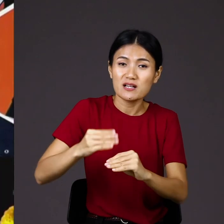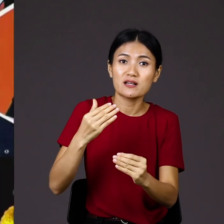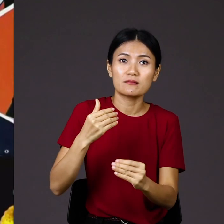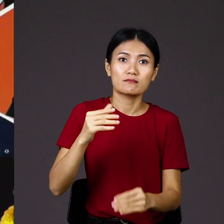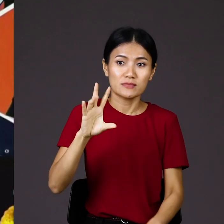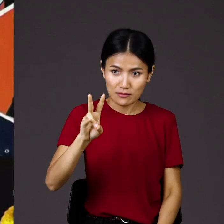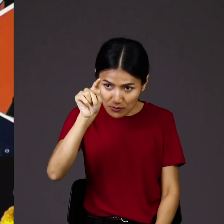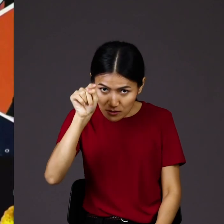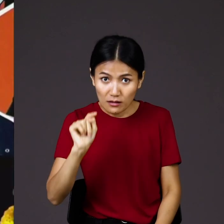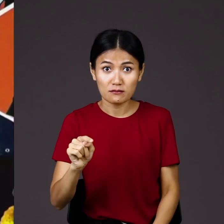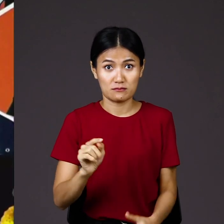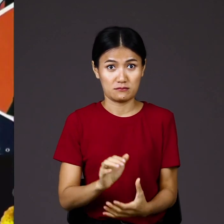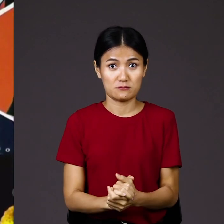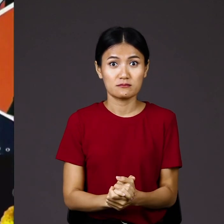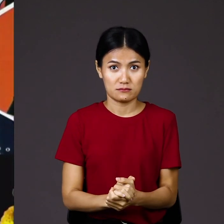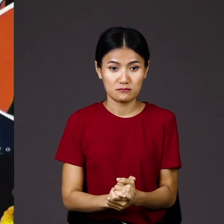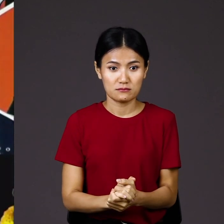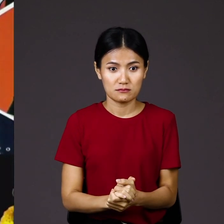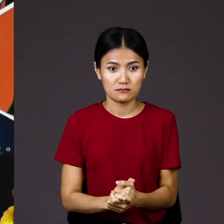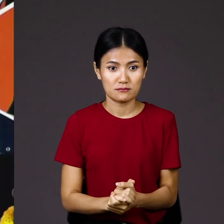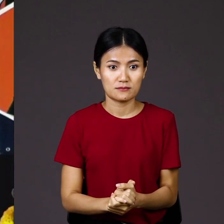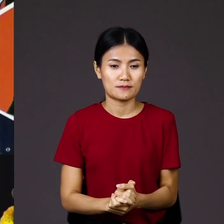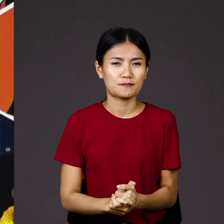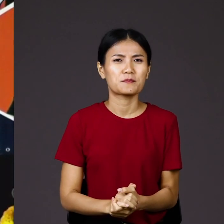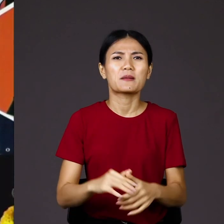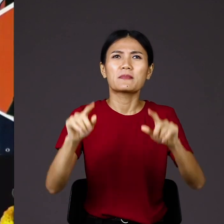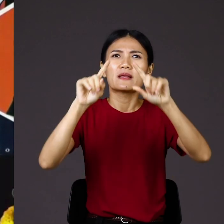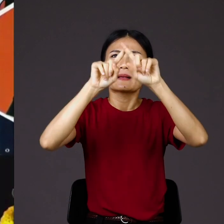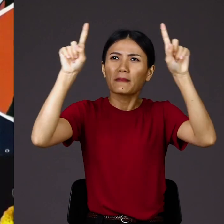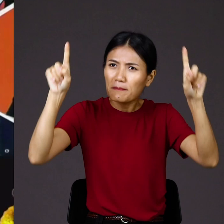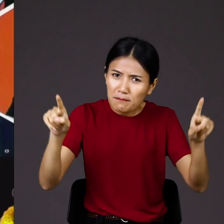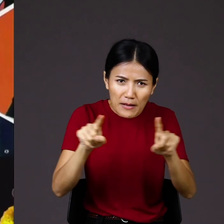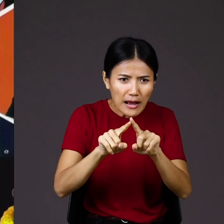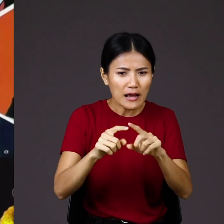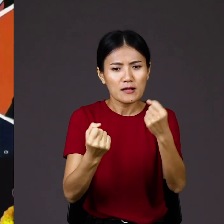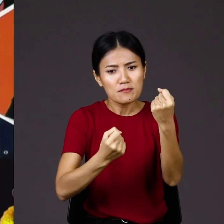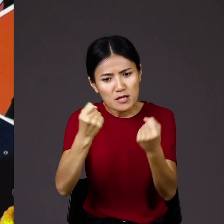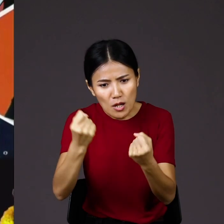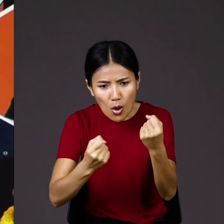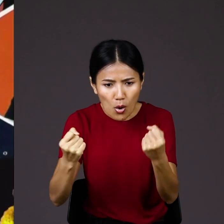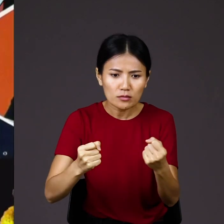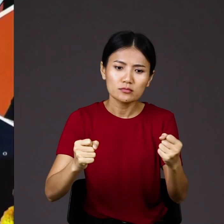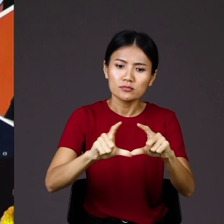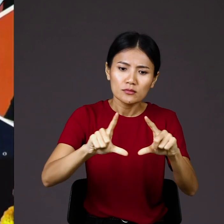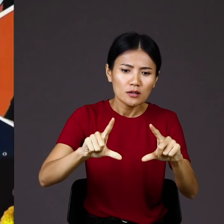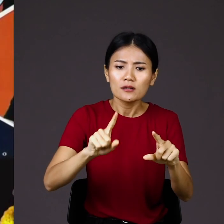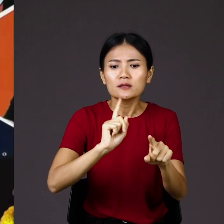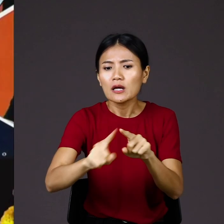แต่ละครั้งพี่น้องต้องเสียมูลภาษีมูลค่าเพิ่ม 7% พี่น้องมีป้ายมีโรง